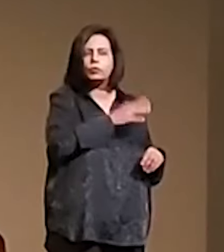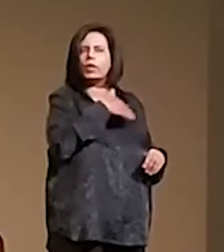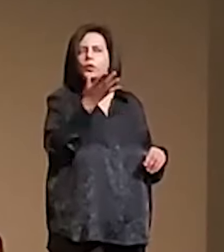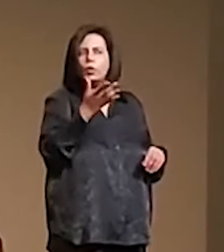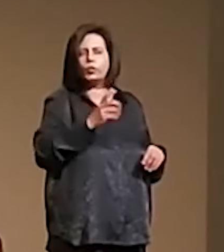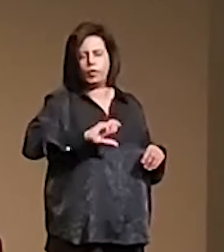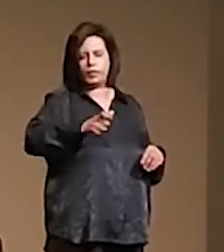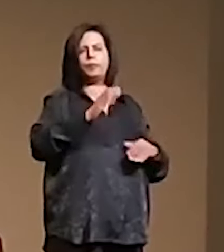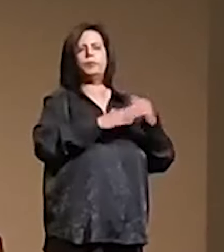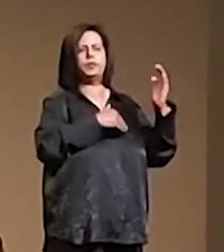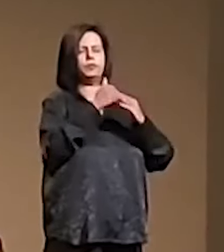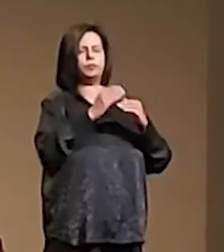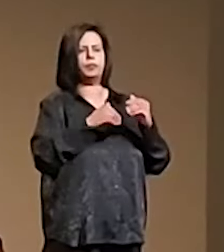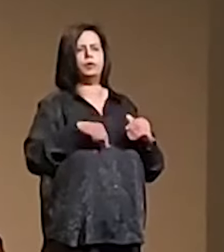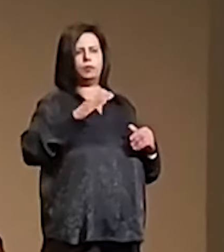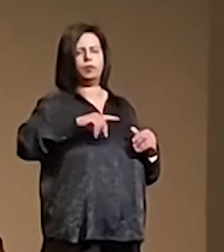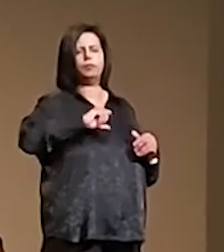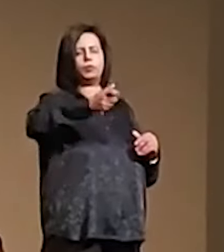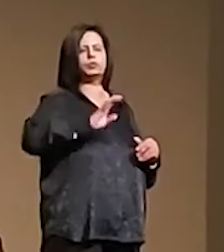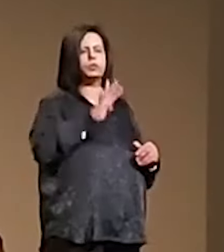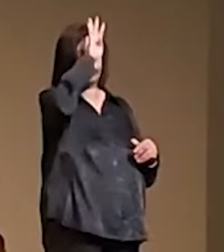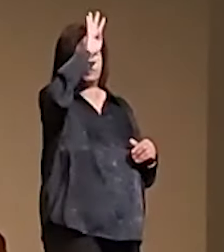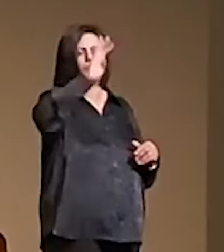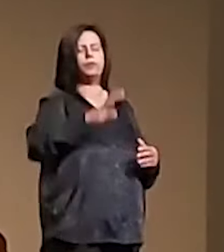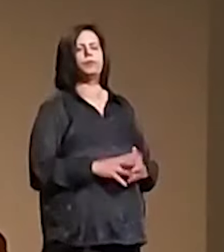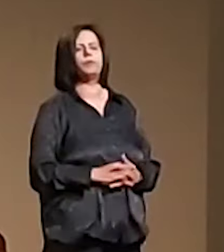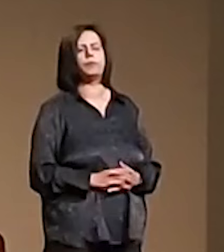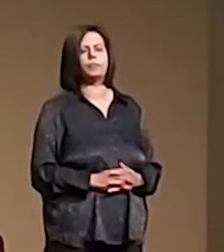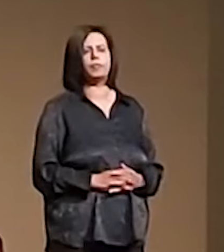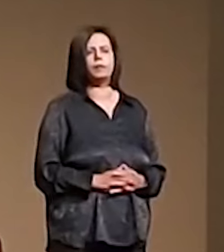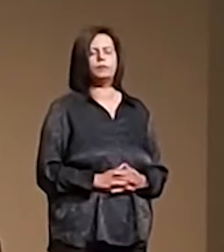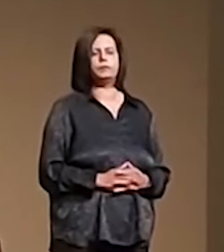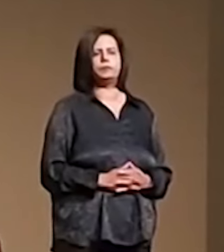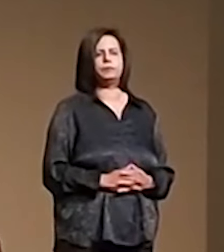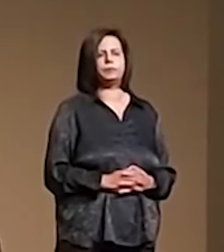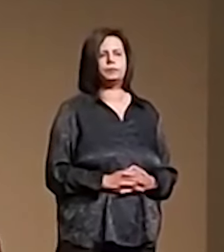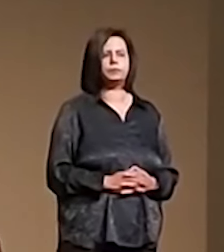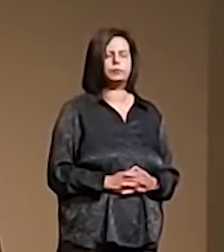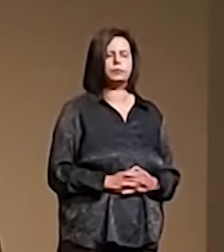plaisir encore qui nous pouvons faire dans le prochain mandat. Vous connaissez.